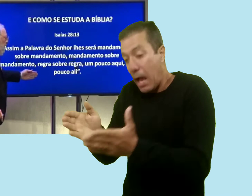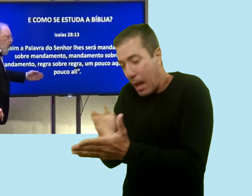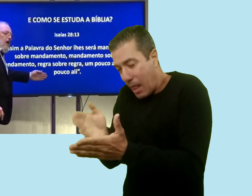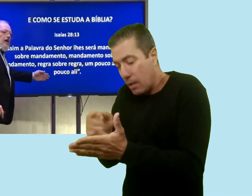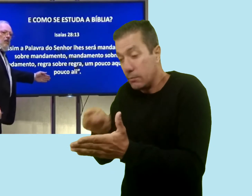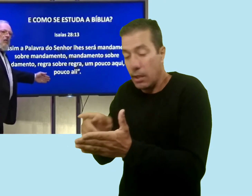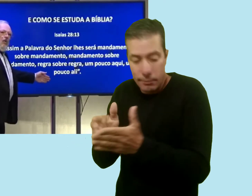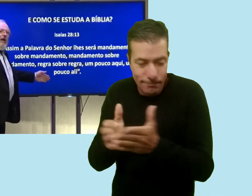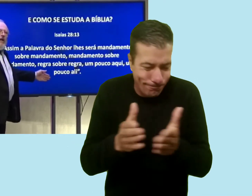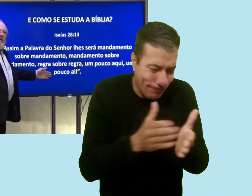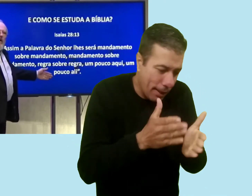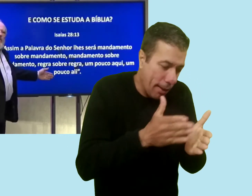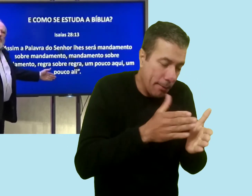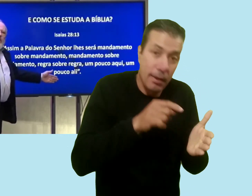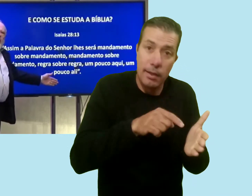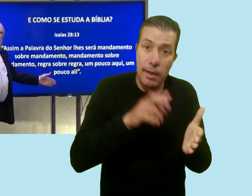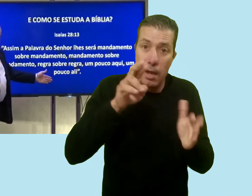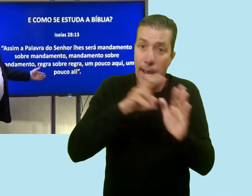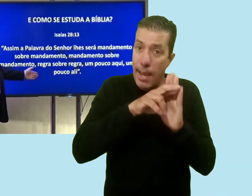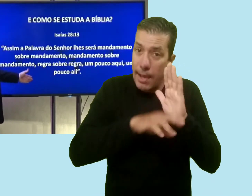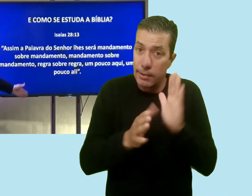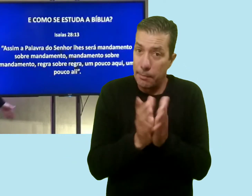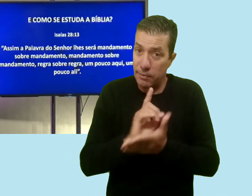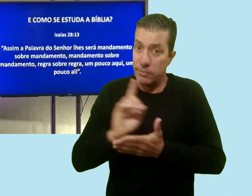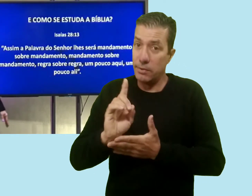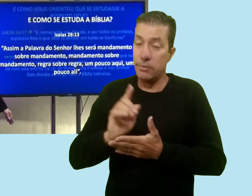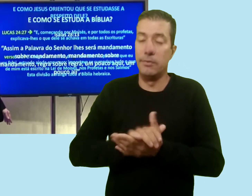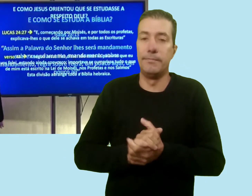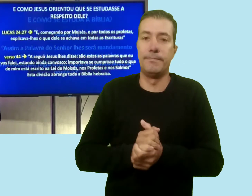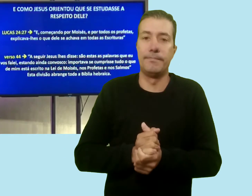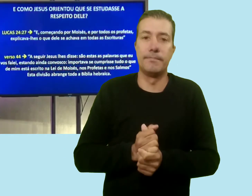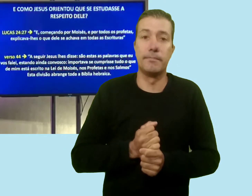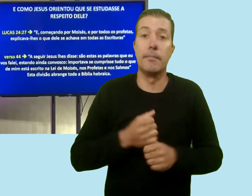um pouco aqui, um pouco ali, tá bem? Essa é a regra bíblica.